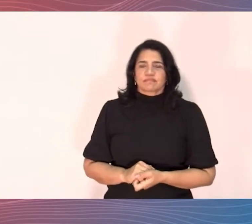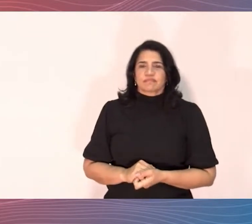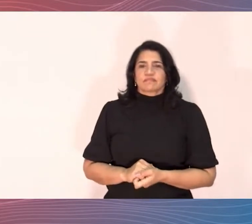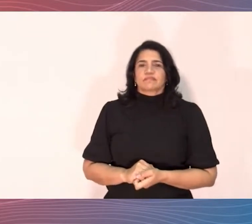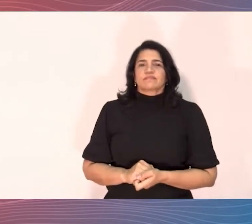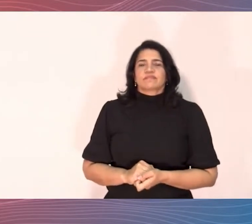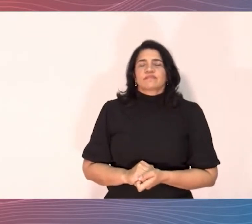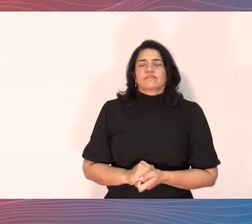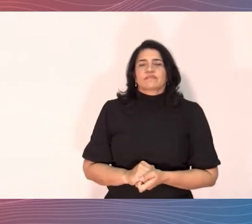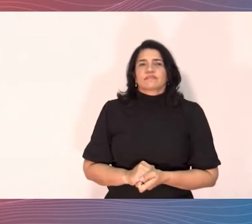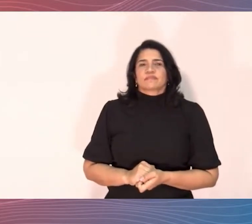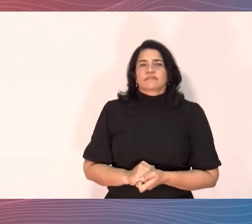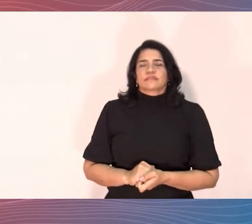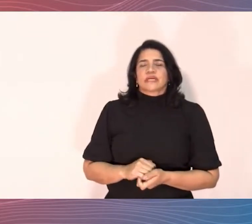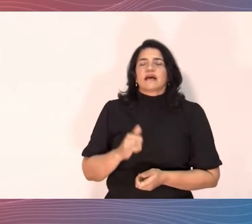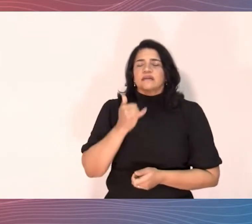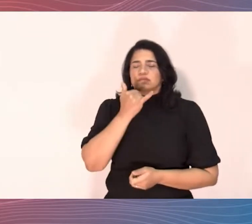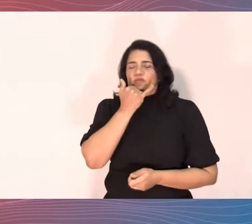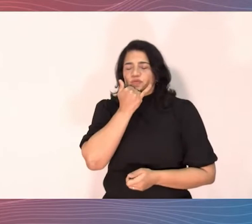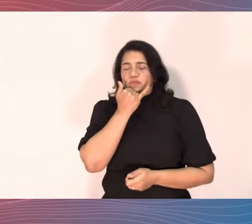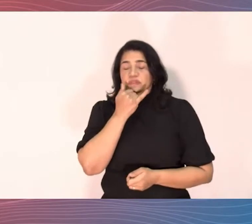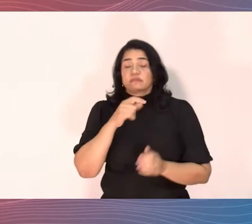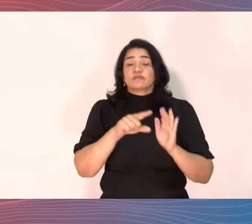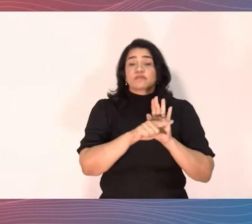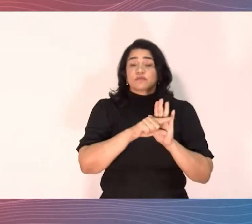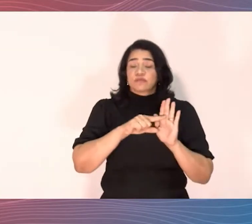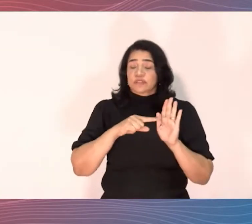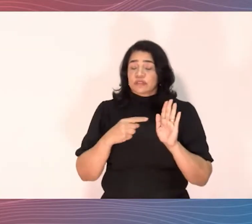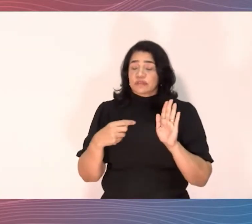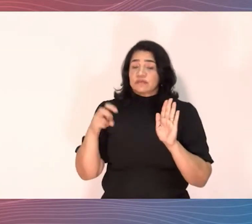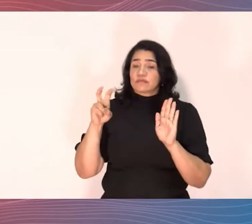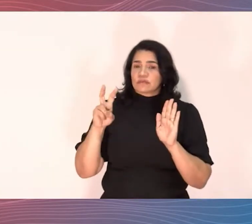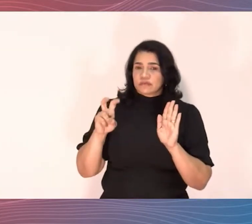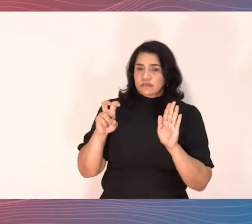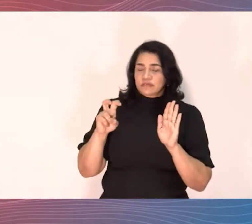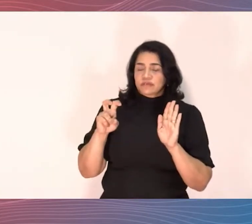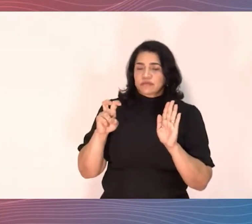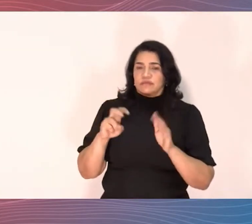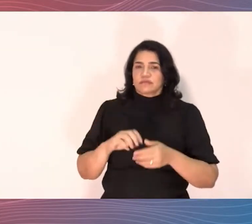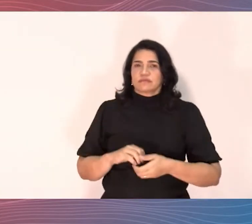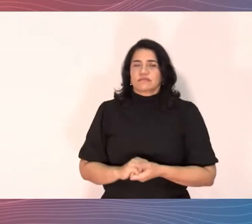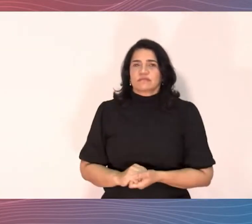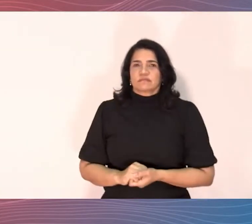Versículo 3 não, versículo 5. E agora,